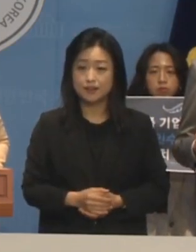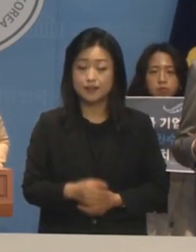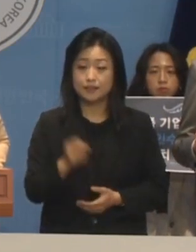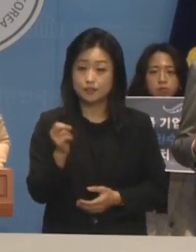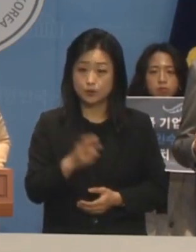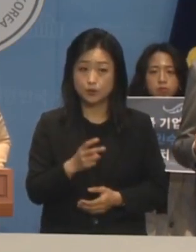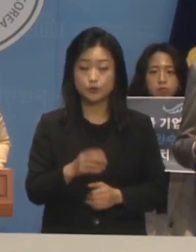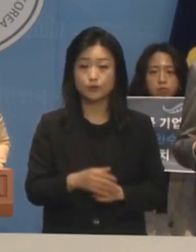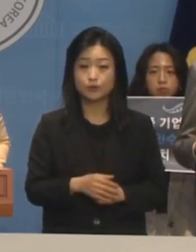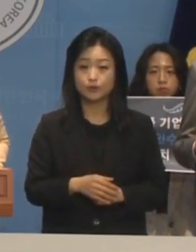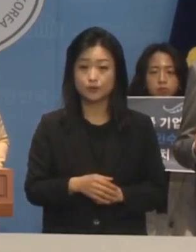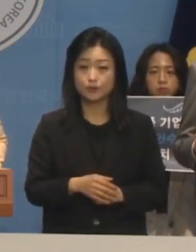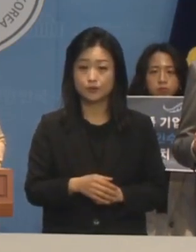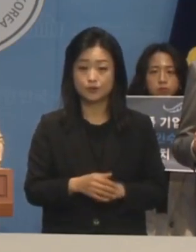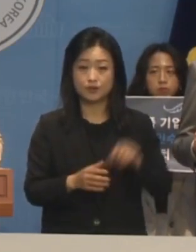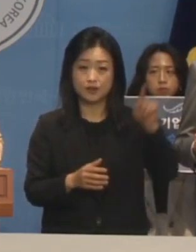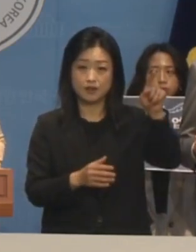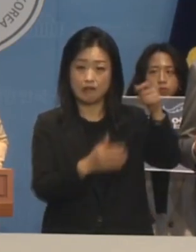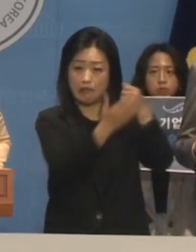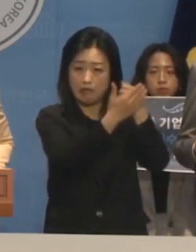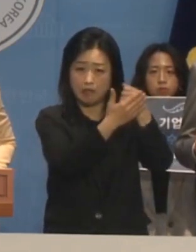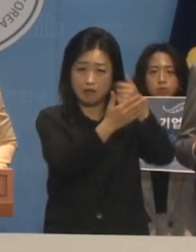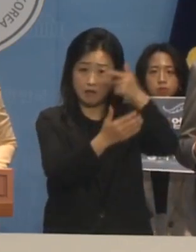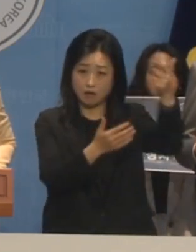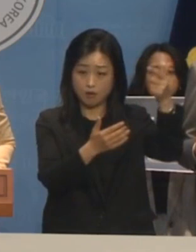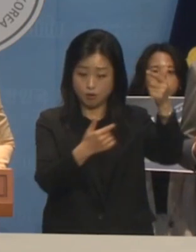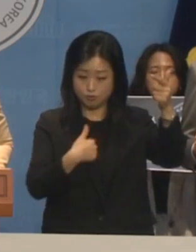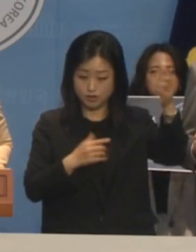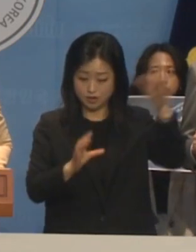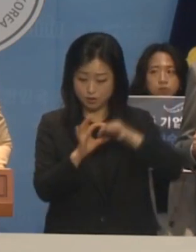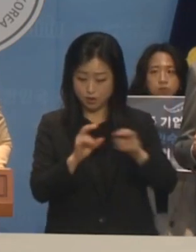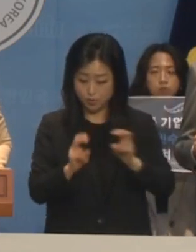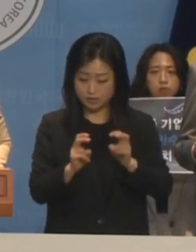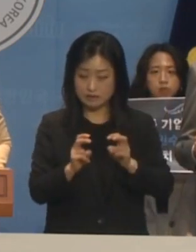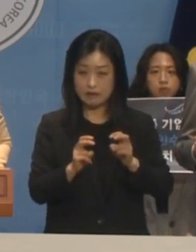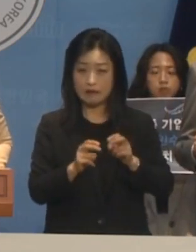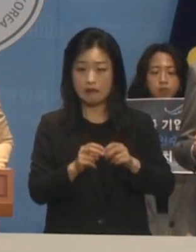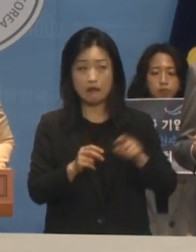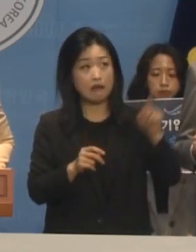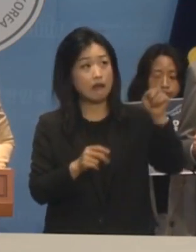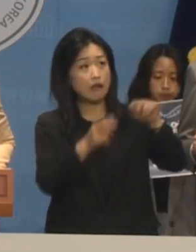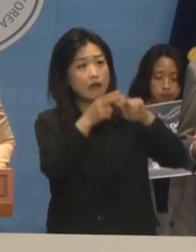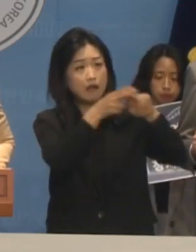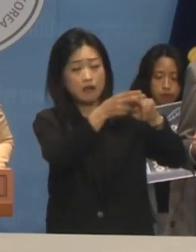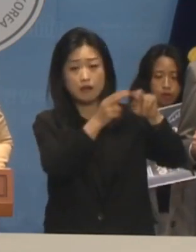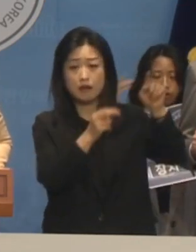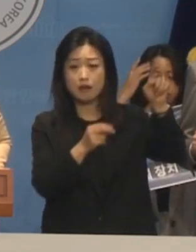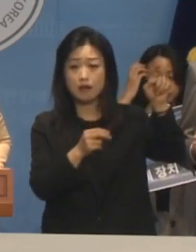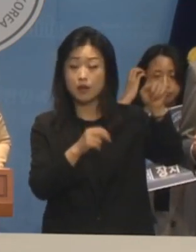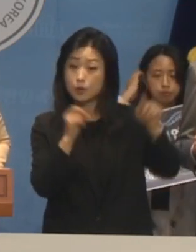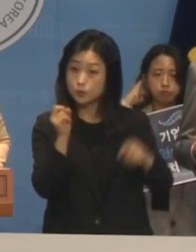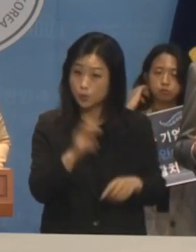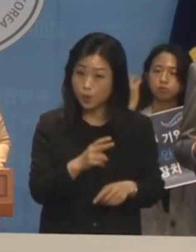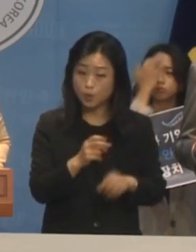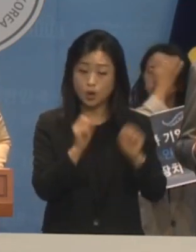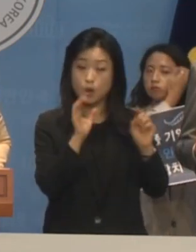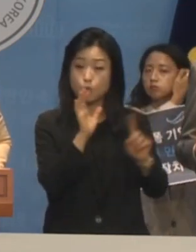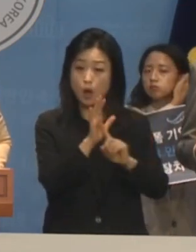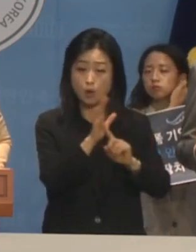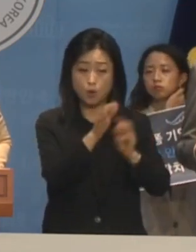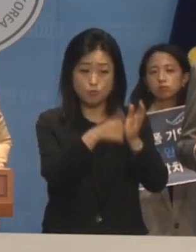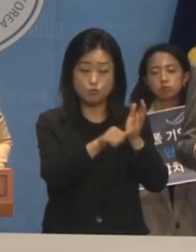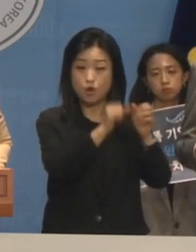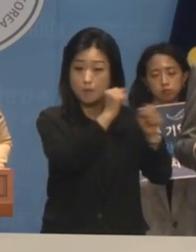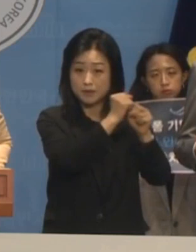또 플랫폼 간 최애 대우를 강요함으로써 입점 업체들에게 갑질을 하고 있고 각종 광고 상품을